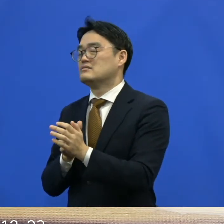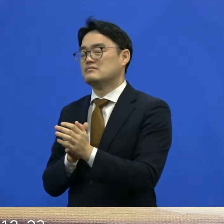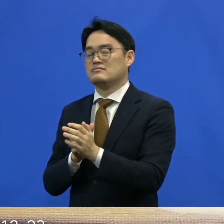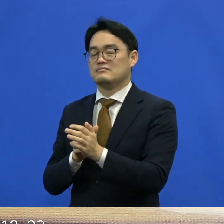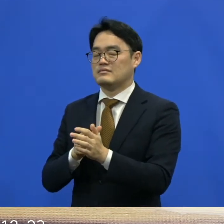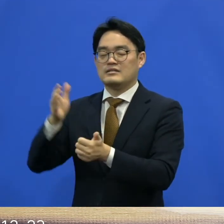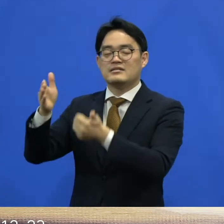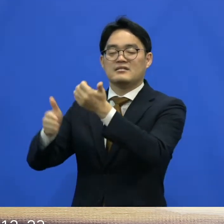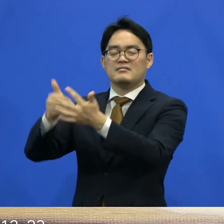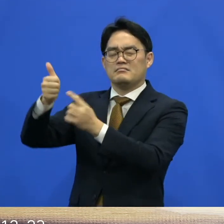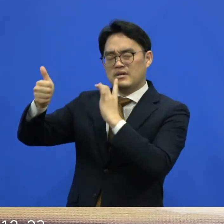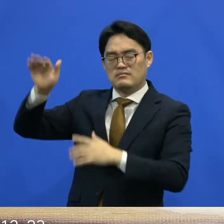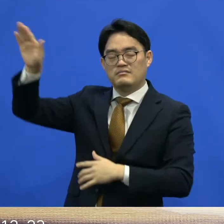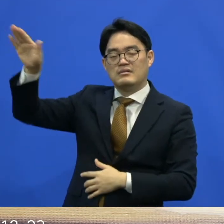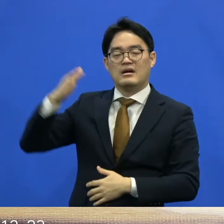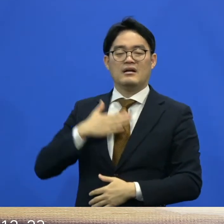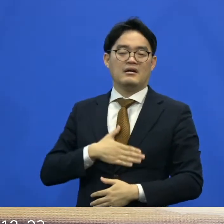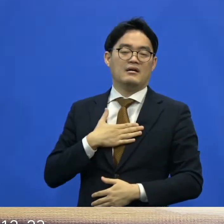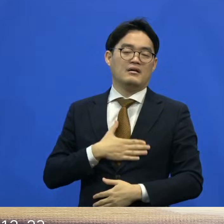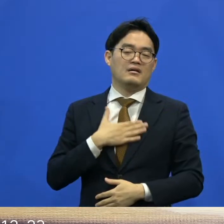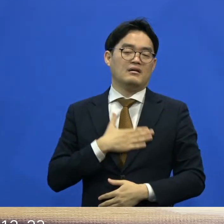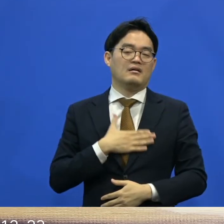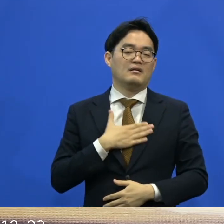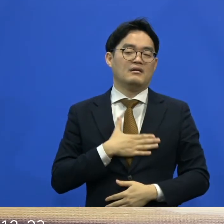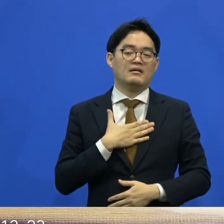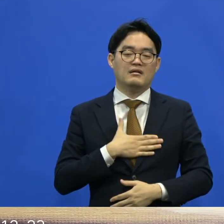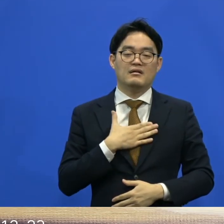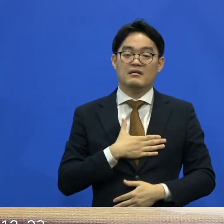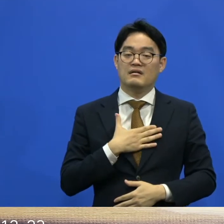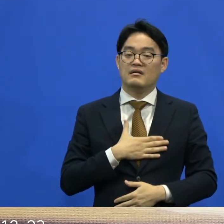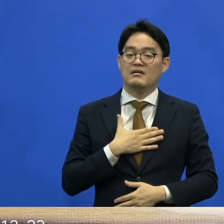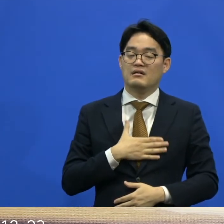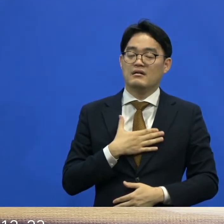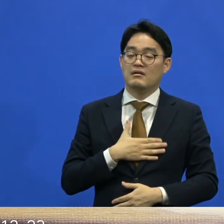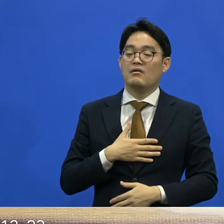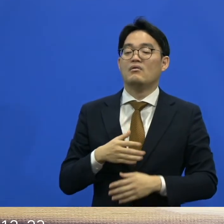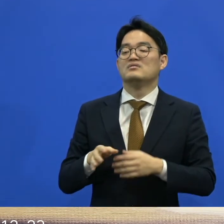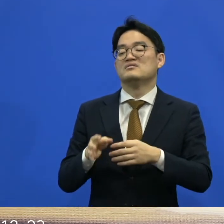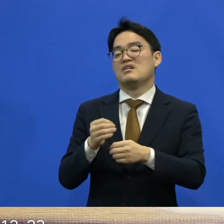하나님의 말씀은 이루어집니다. 근데 언제? when?